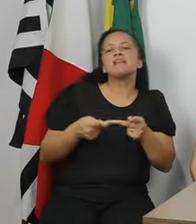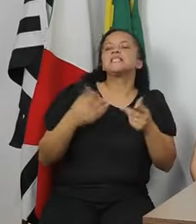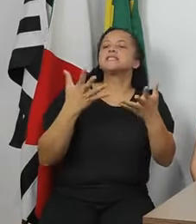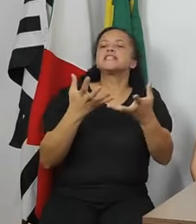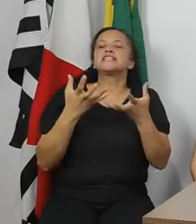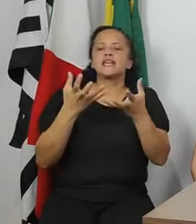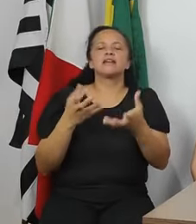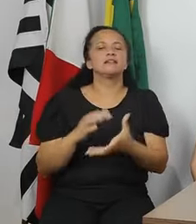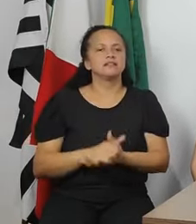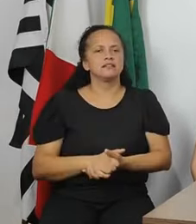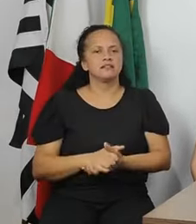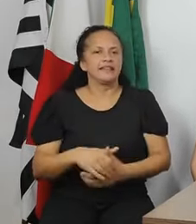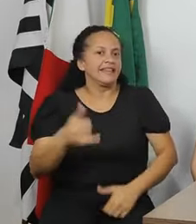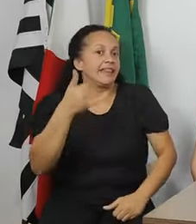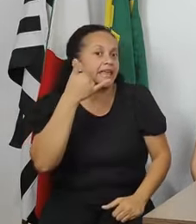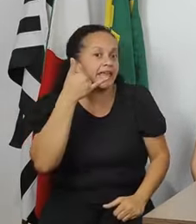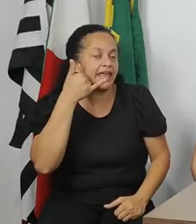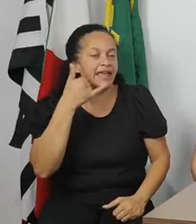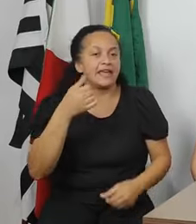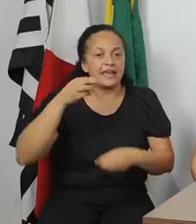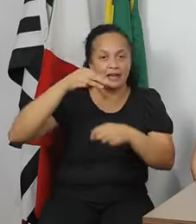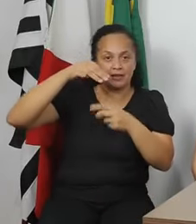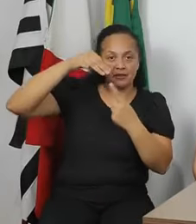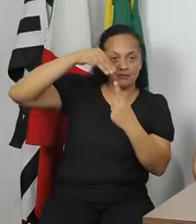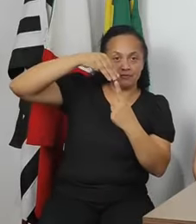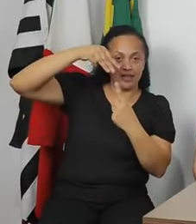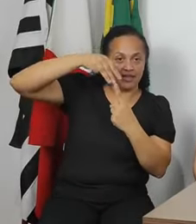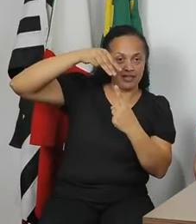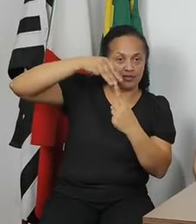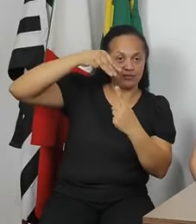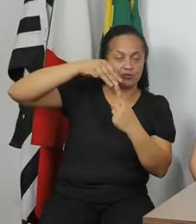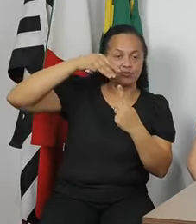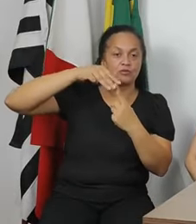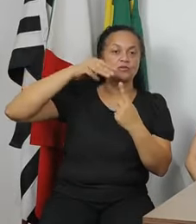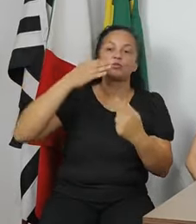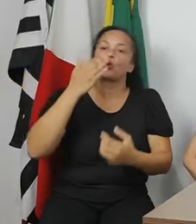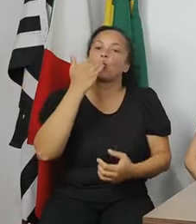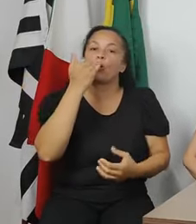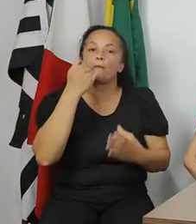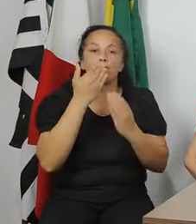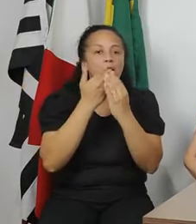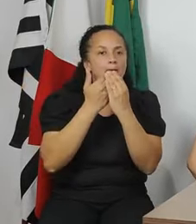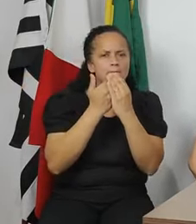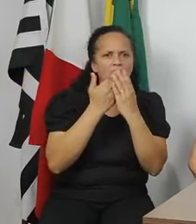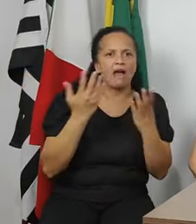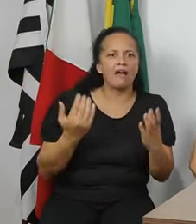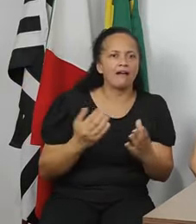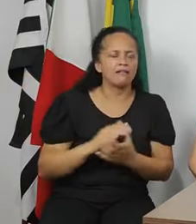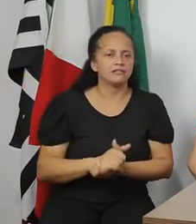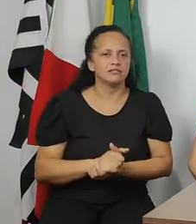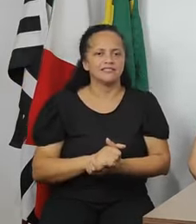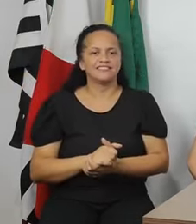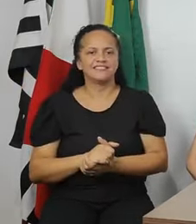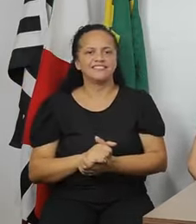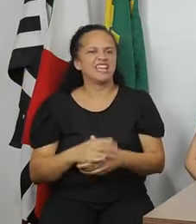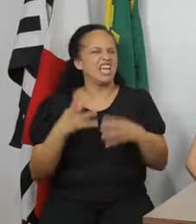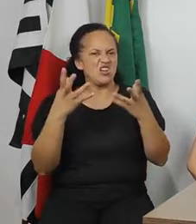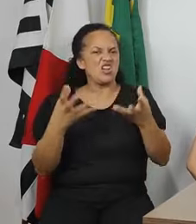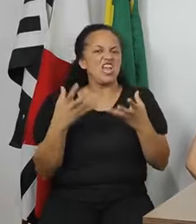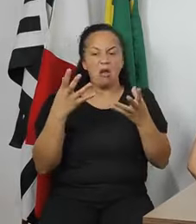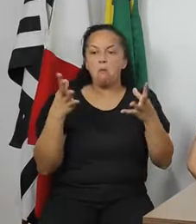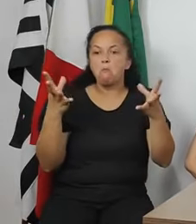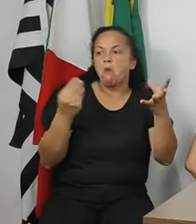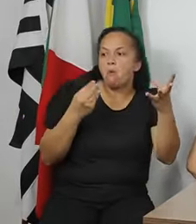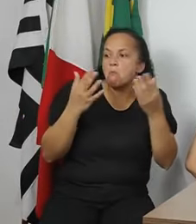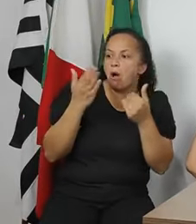meu jejum. Vou ligar no McDonald's e vou comer um McDonald's para entregar o meu jejum. Vou comer um monte de